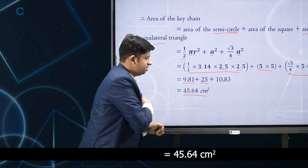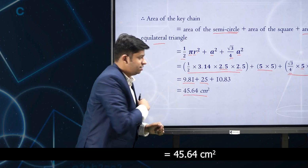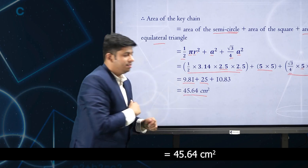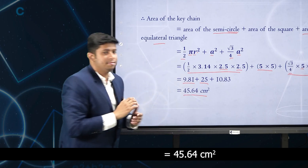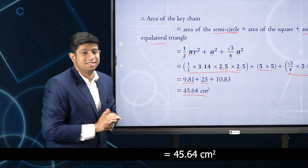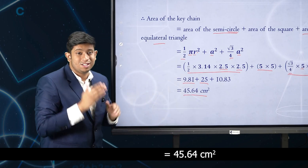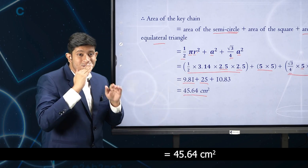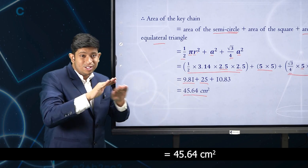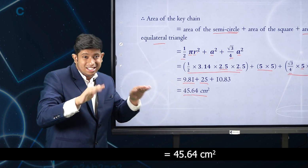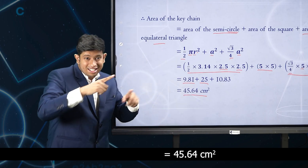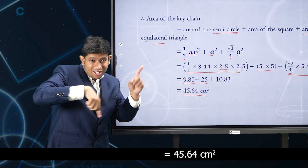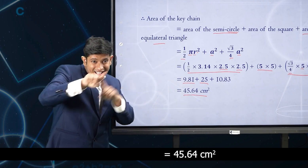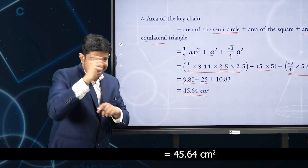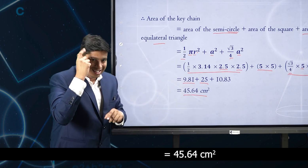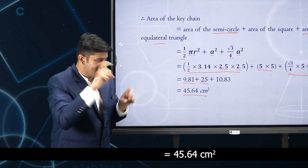45.64 centimeter.